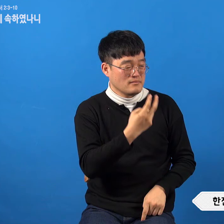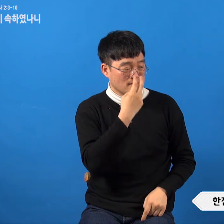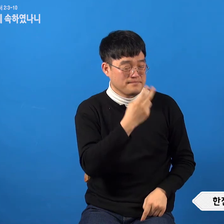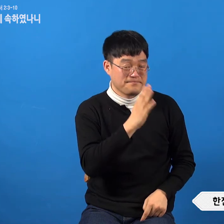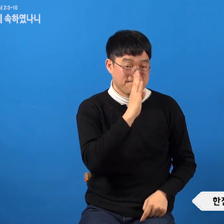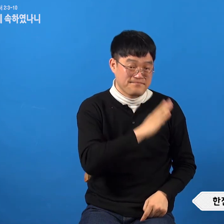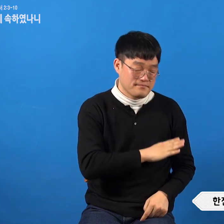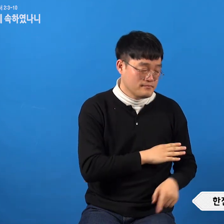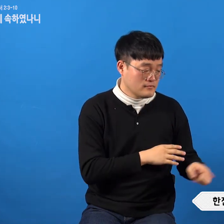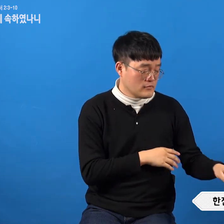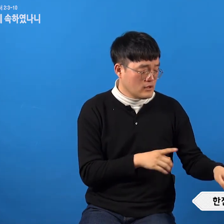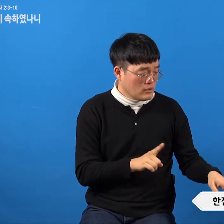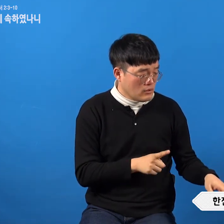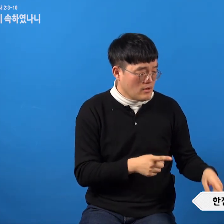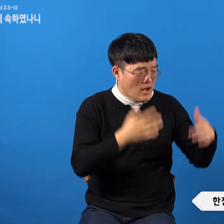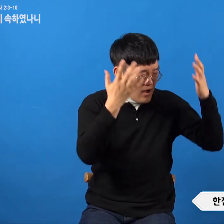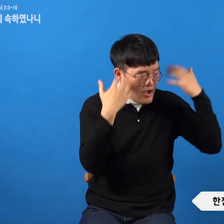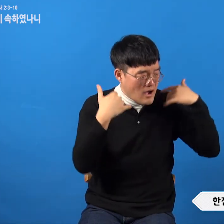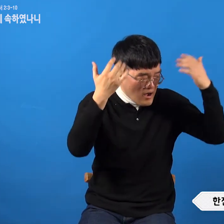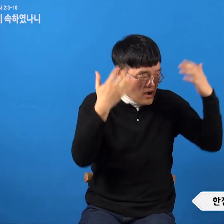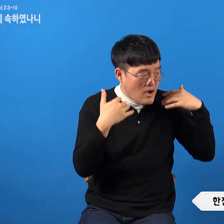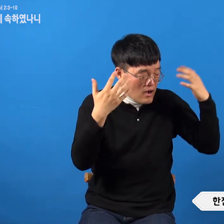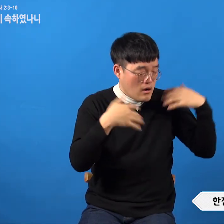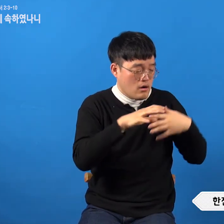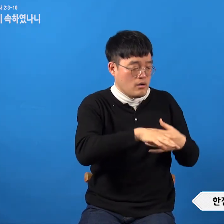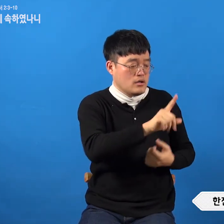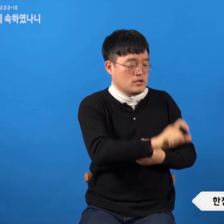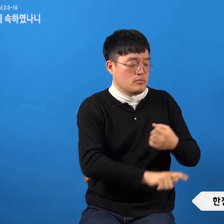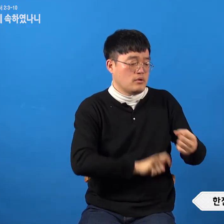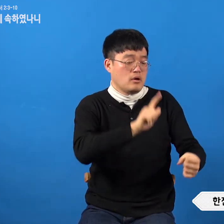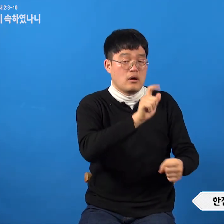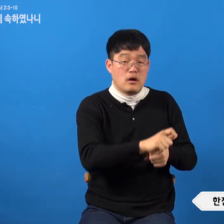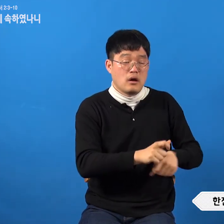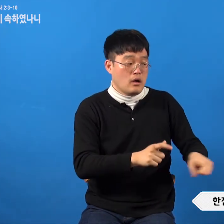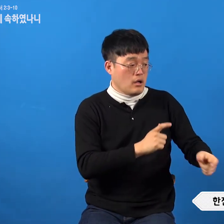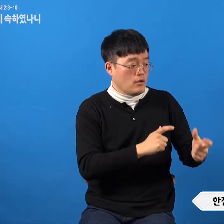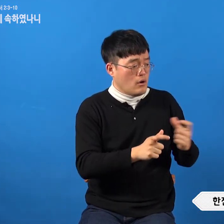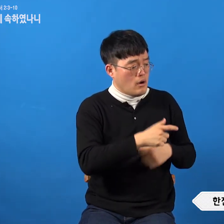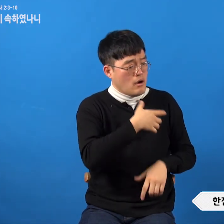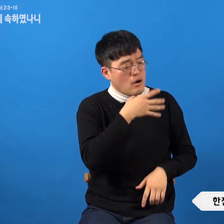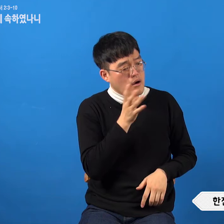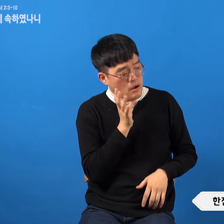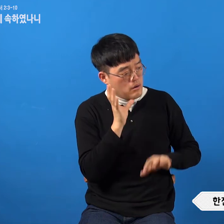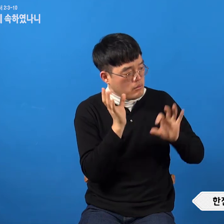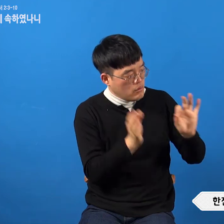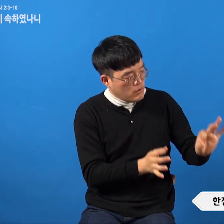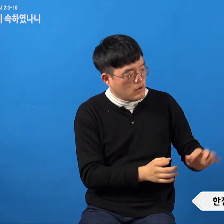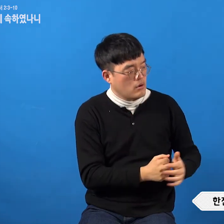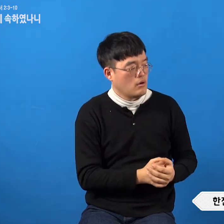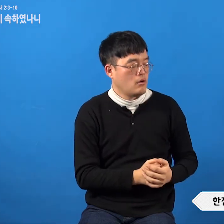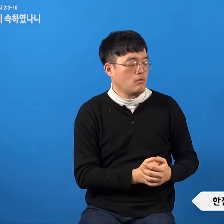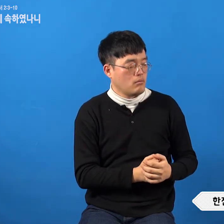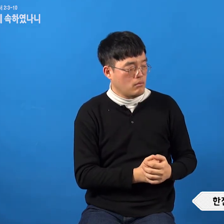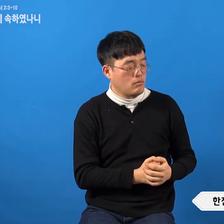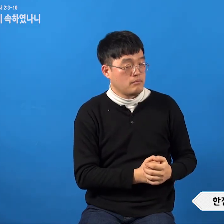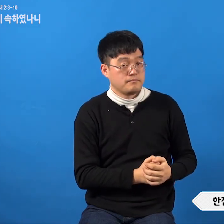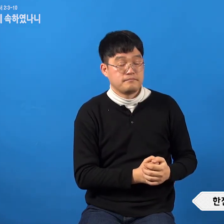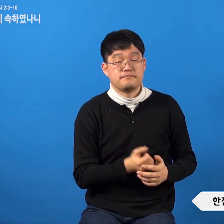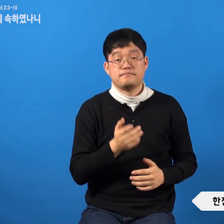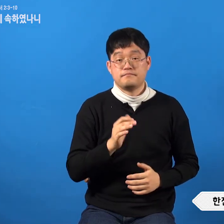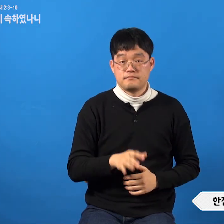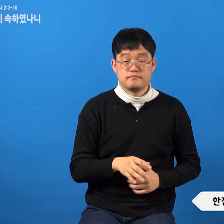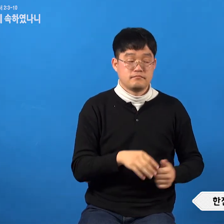나쁘고 다 무덥고 열악한 곳에서 15년을 일하니까 그 사람이 팍싹 늙어버린 것입니다.